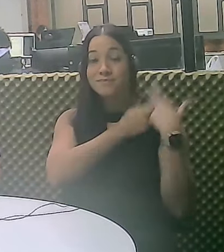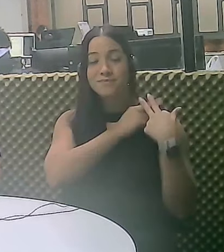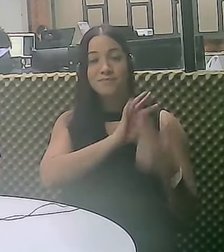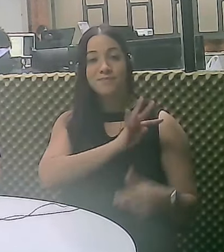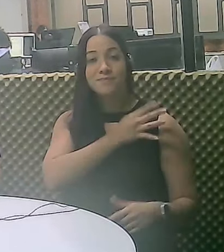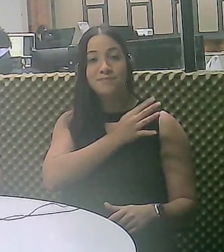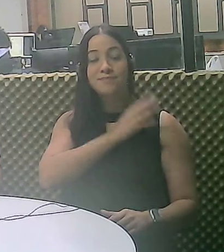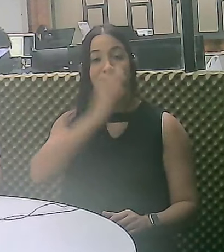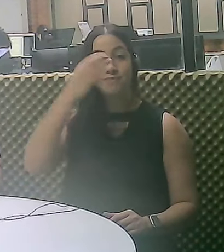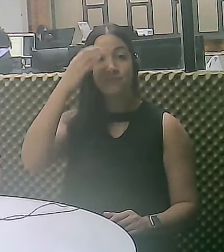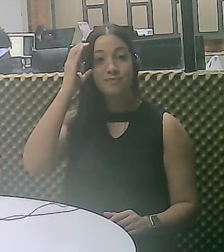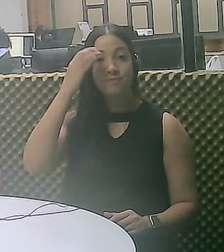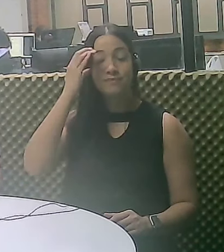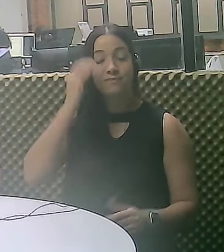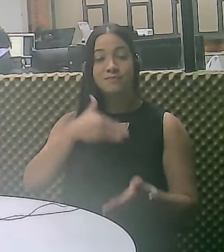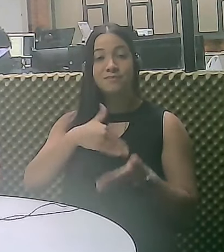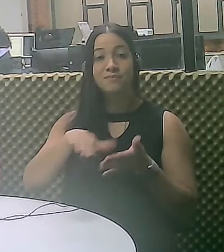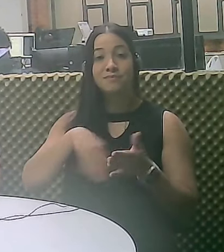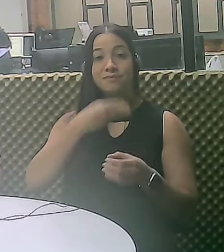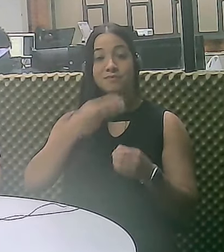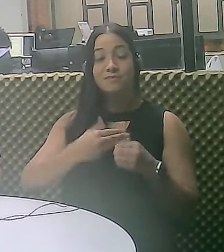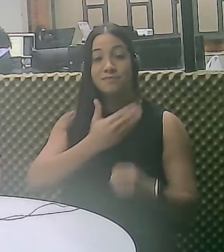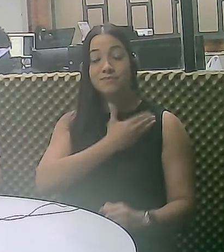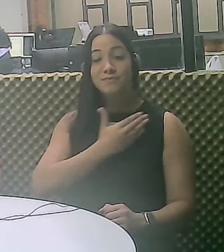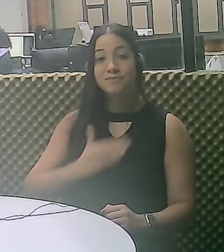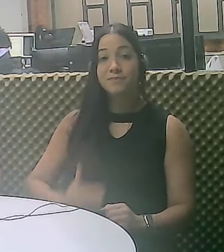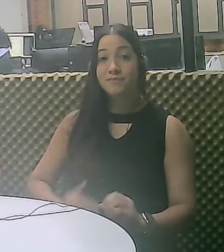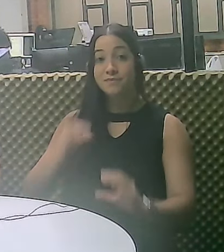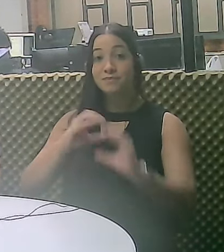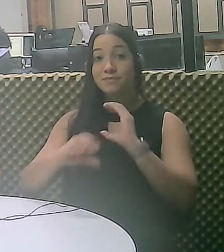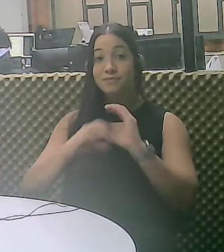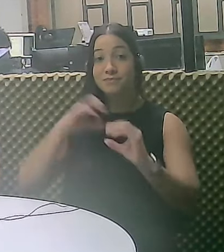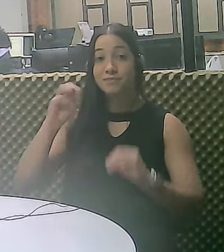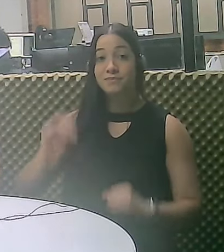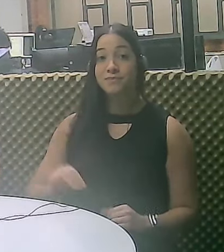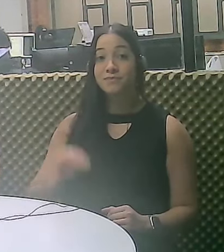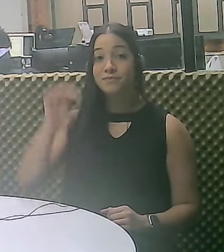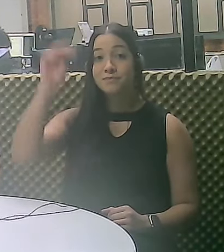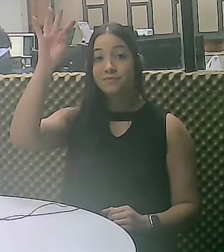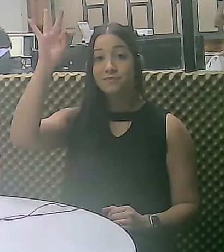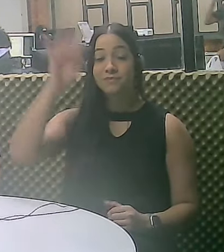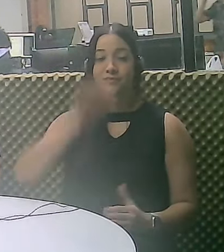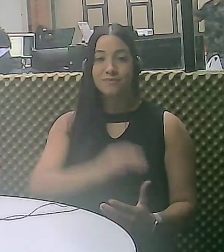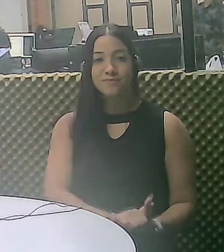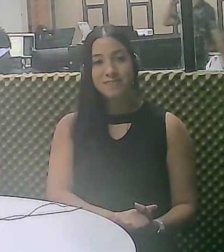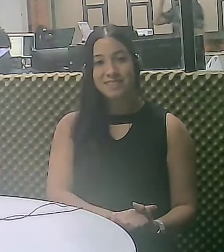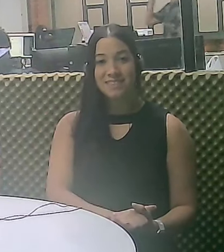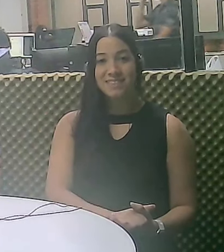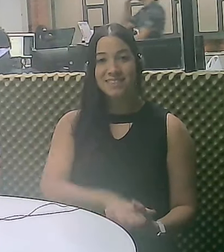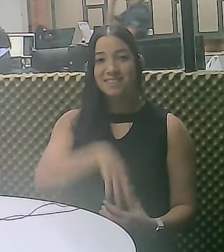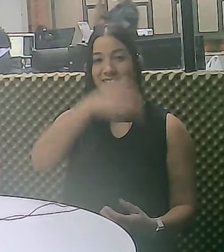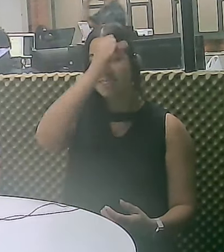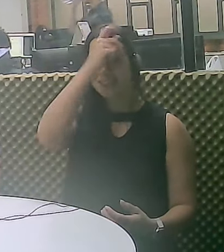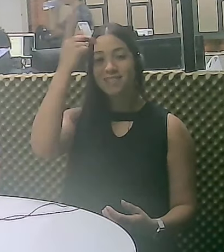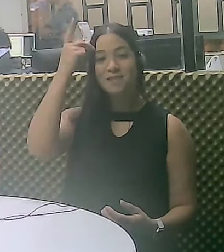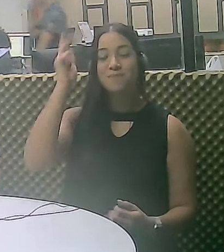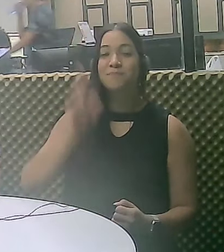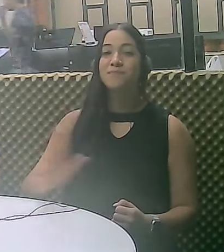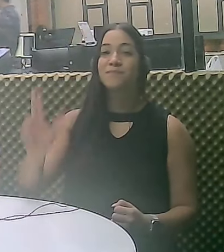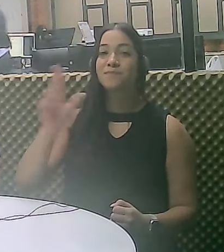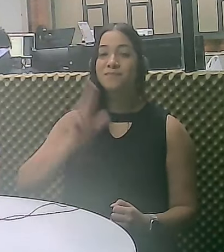Valentim. Responsável técnico, Cristiano Silva. Secretário Municipal de Governo e Comunicação, Marco Túlio de Castro